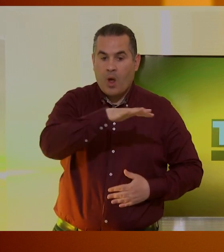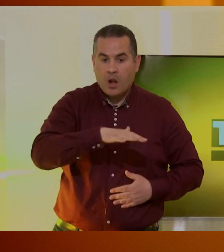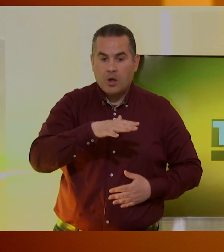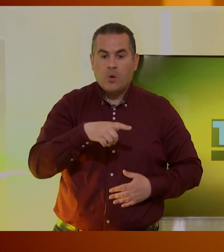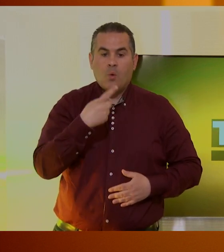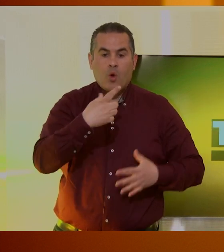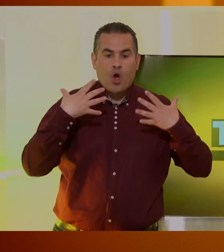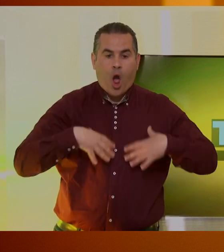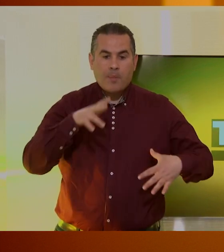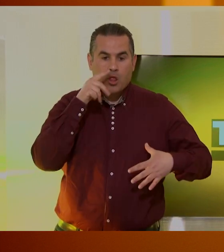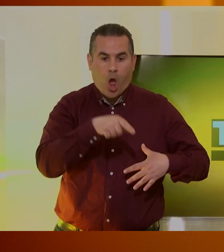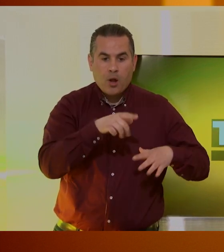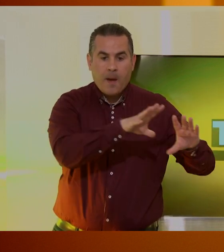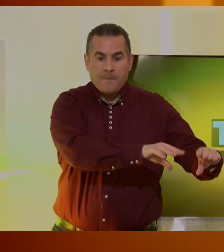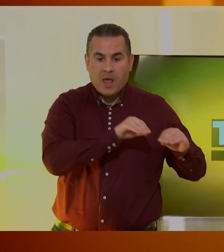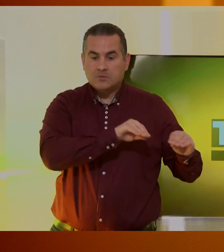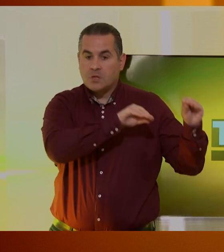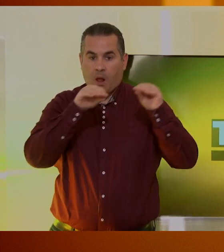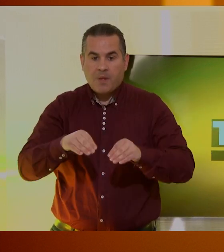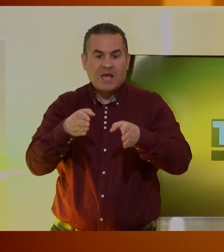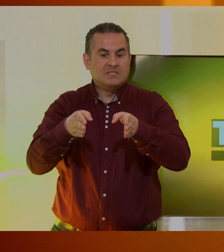protezione civile e compagnie barracellari